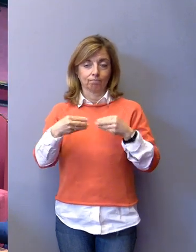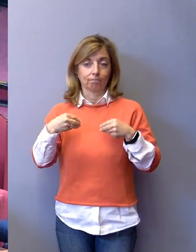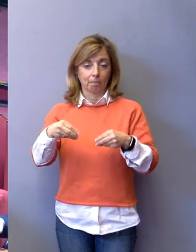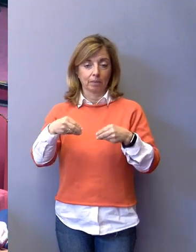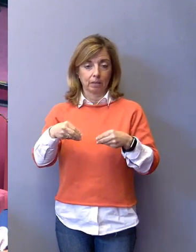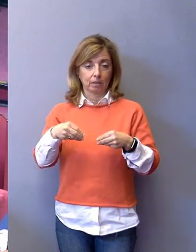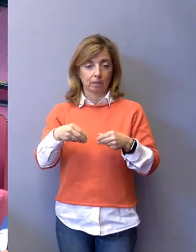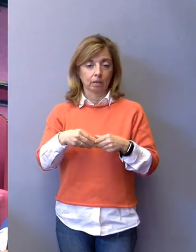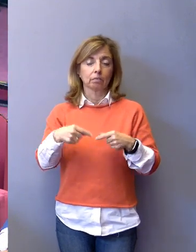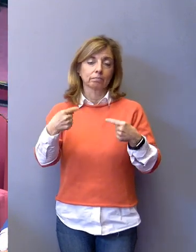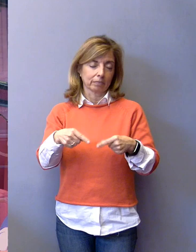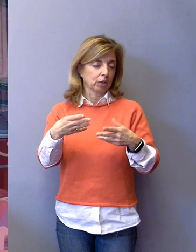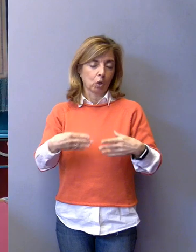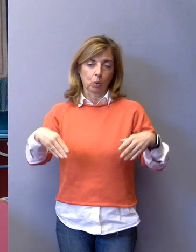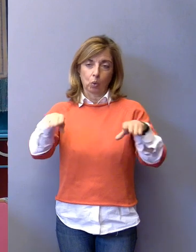riordino